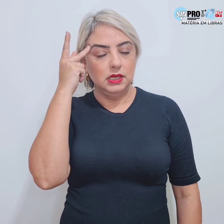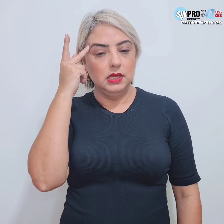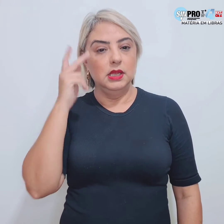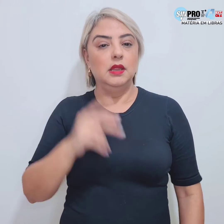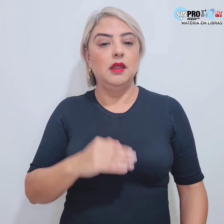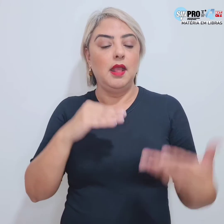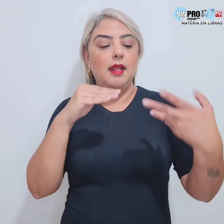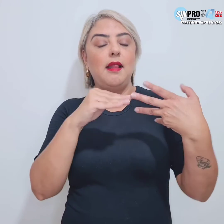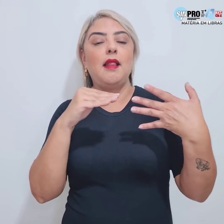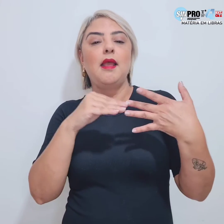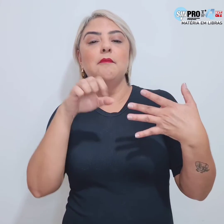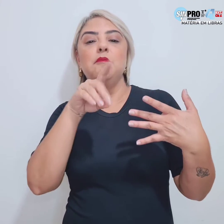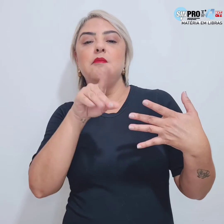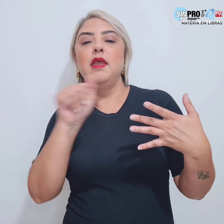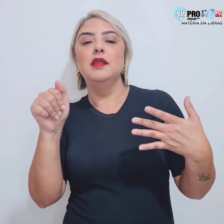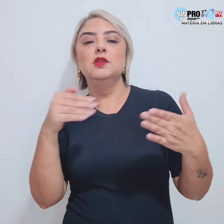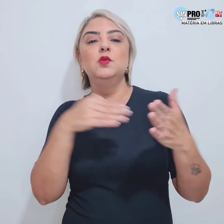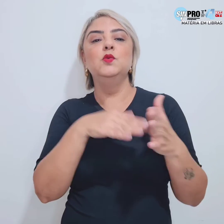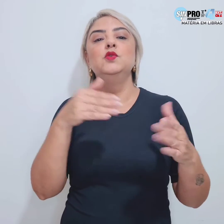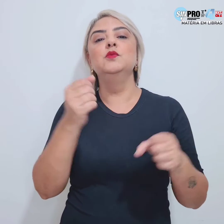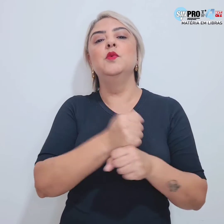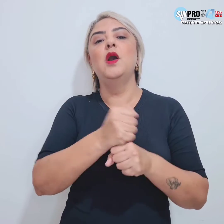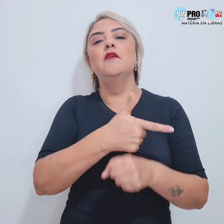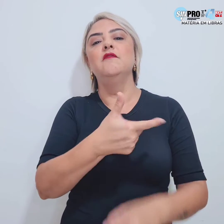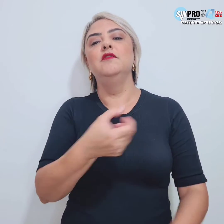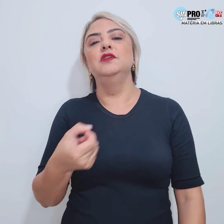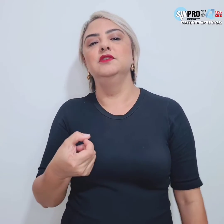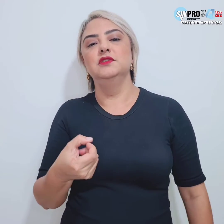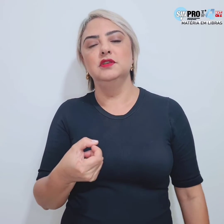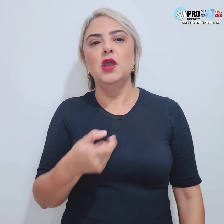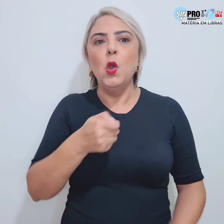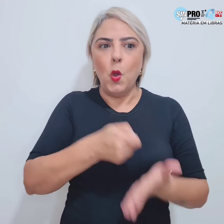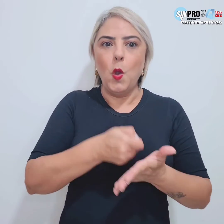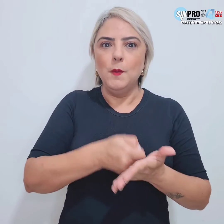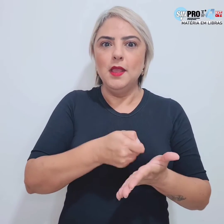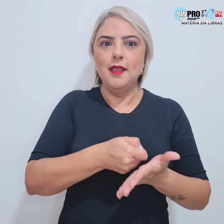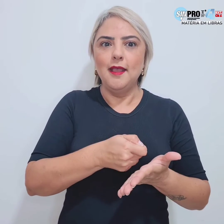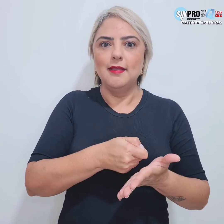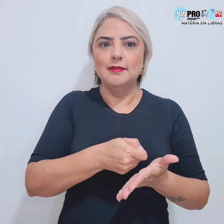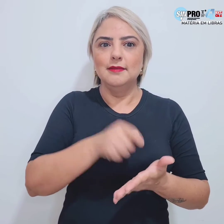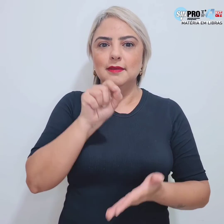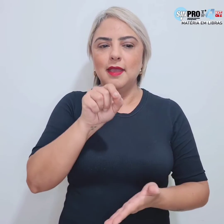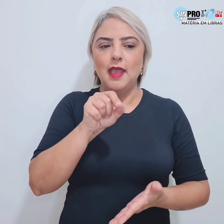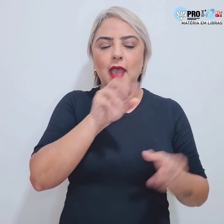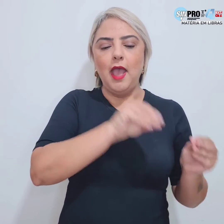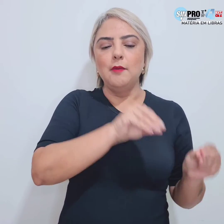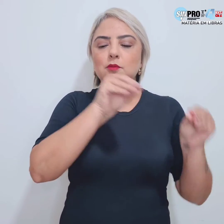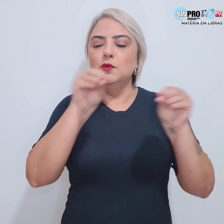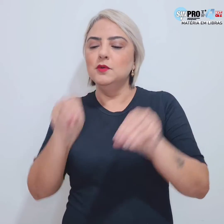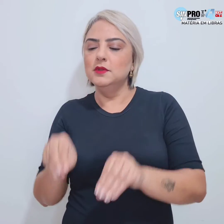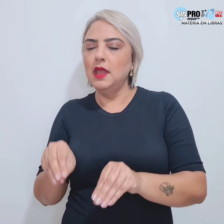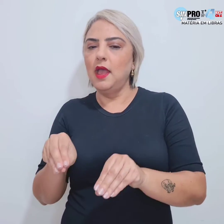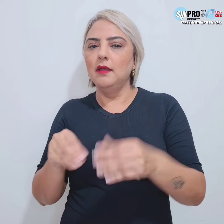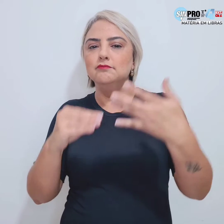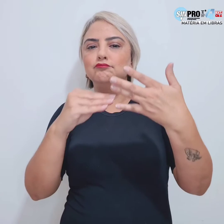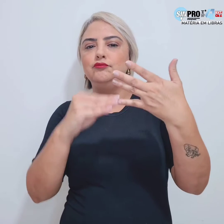classe média no último ano, obrigando-os a migrar para a classe baixa.